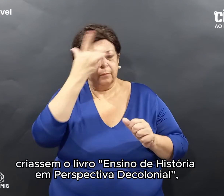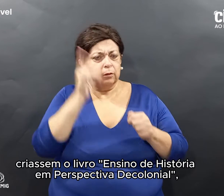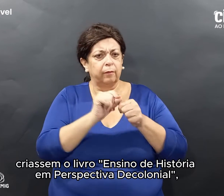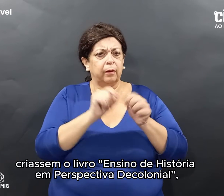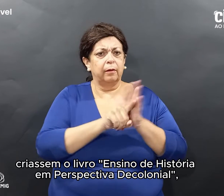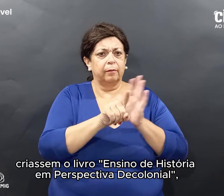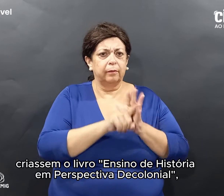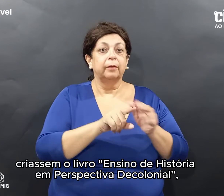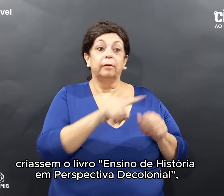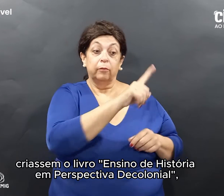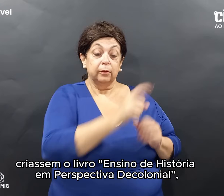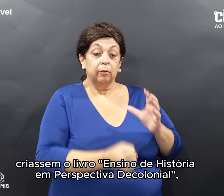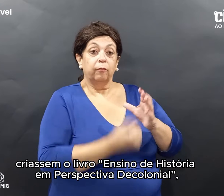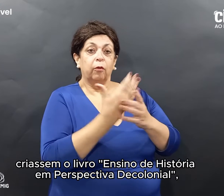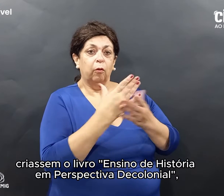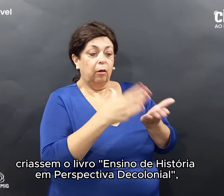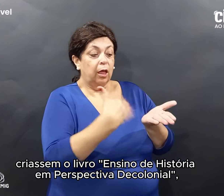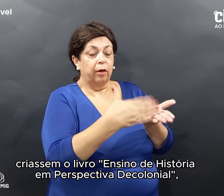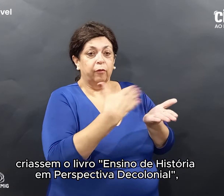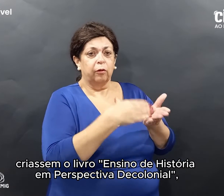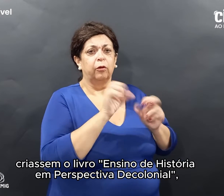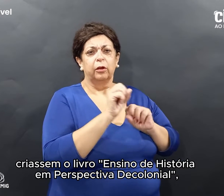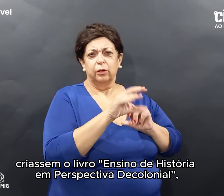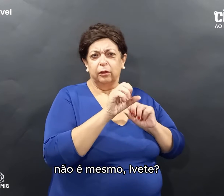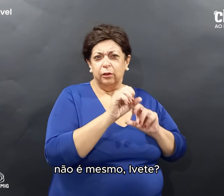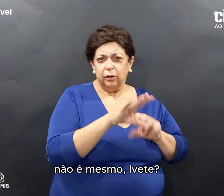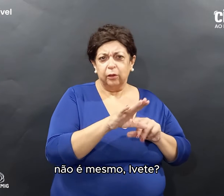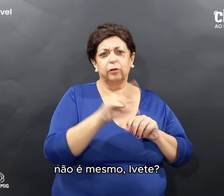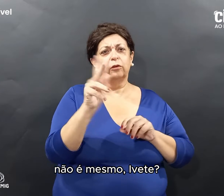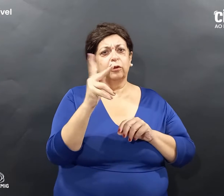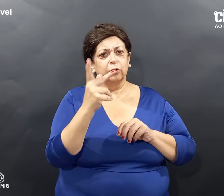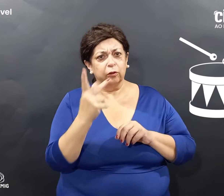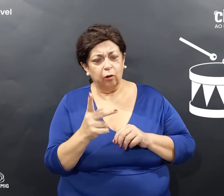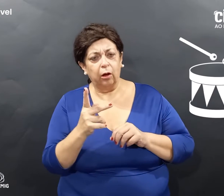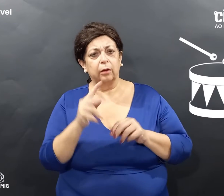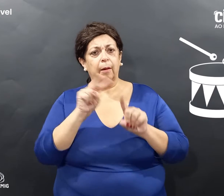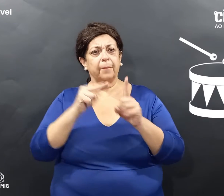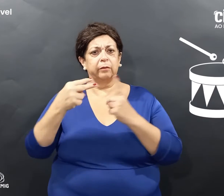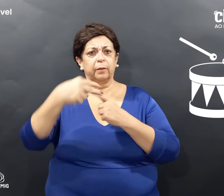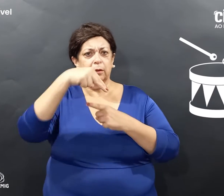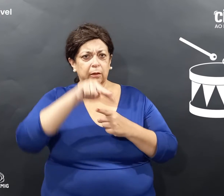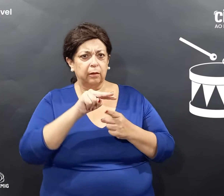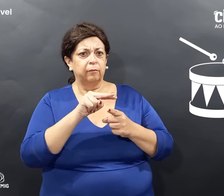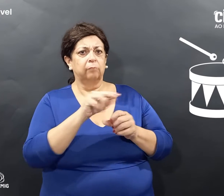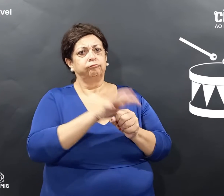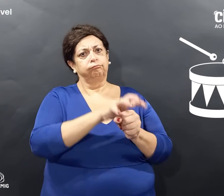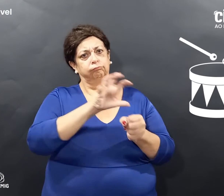criassem o livro Ensino de História em uma perspectiva decolonial, não é mesmo, Ivete?